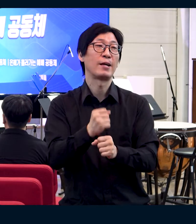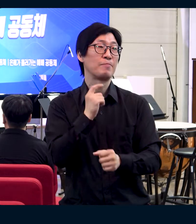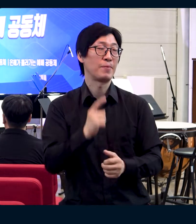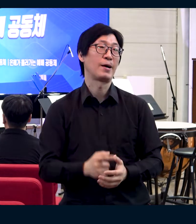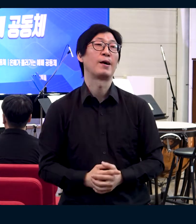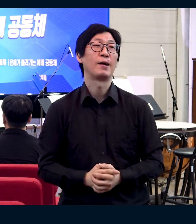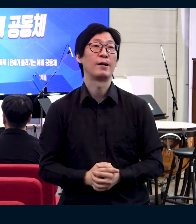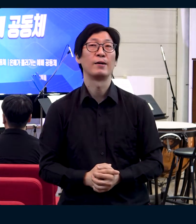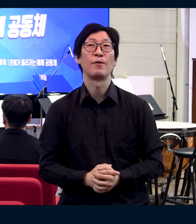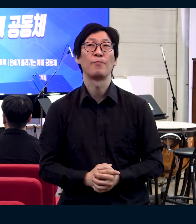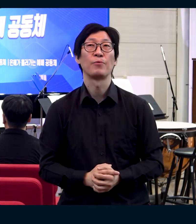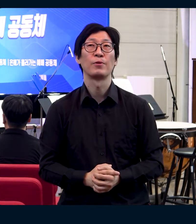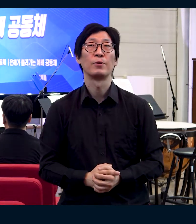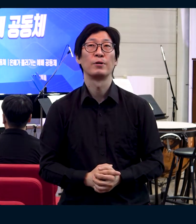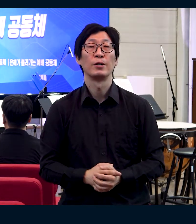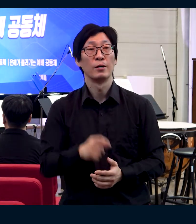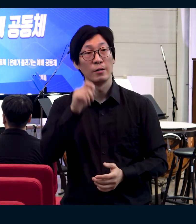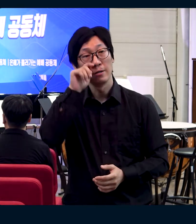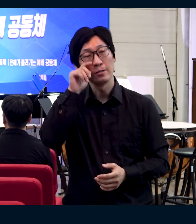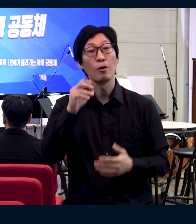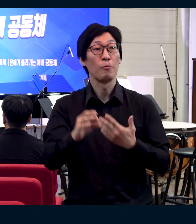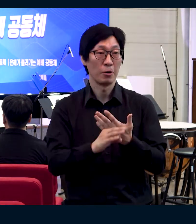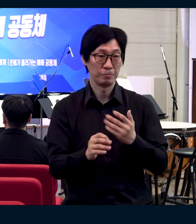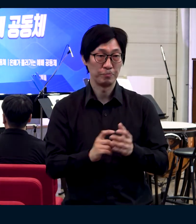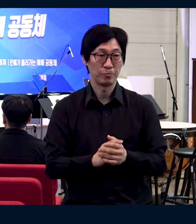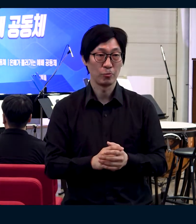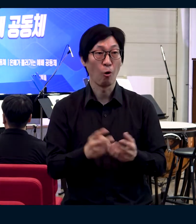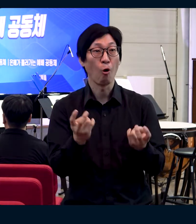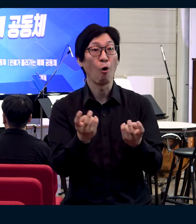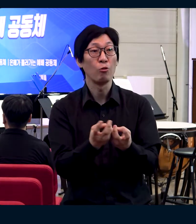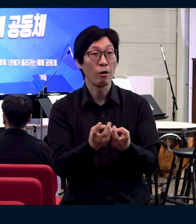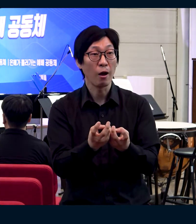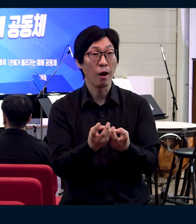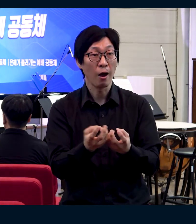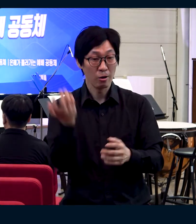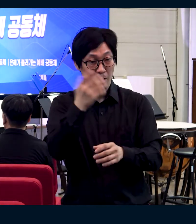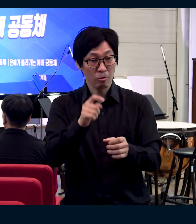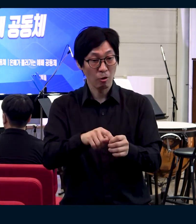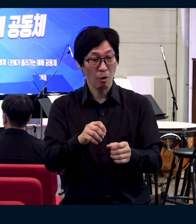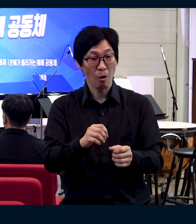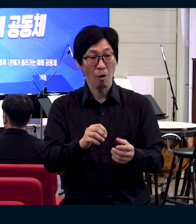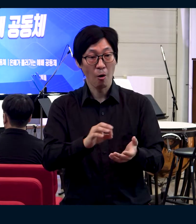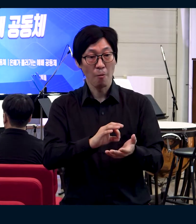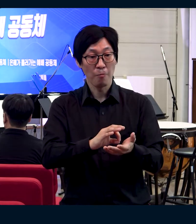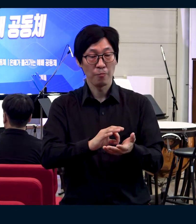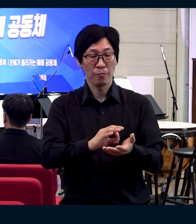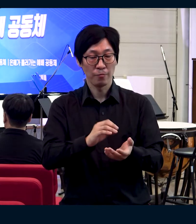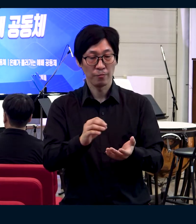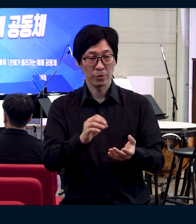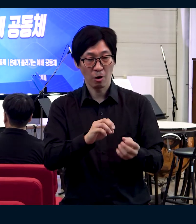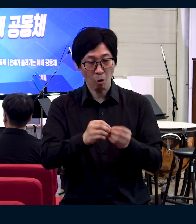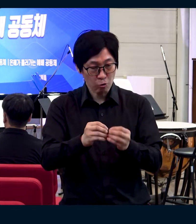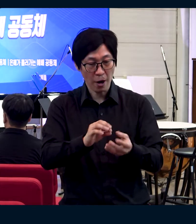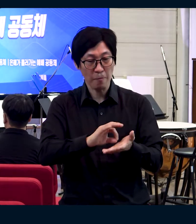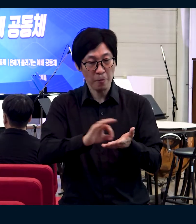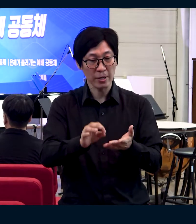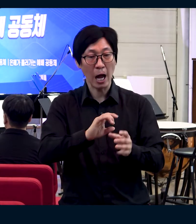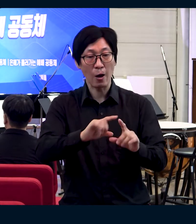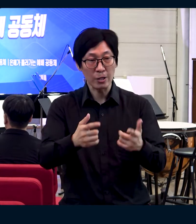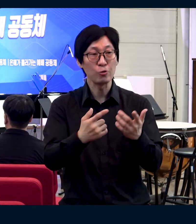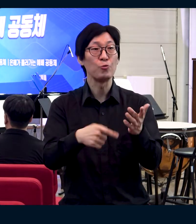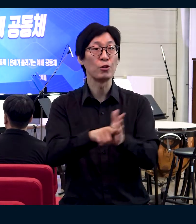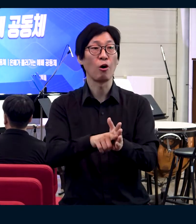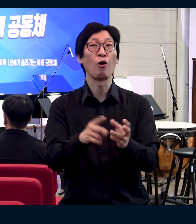것이다. 그렇다면 어떻게 해야 하는가? 우리가 영적인 편법을 쓰지